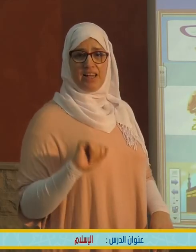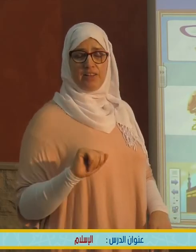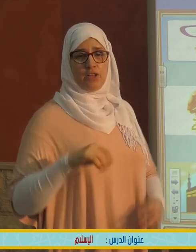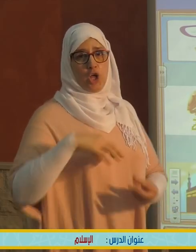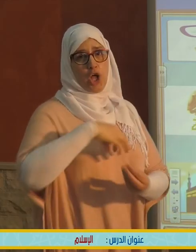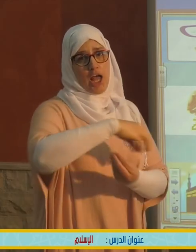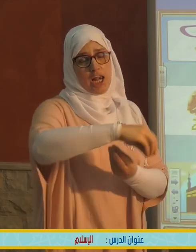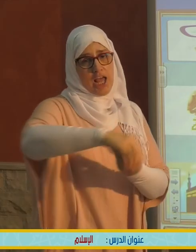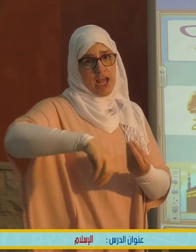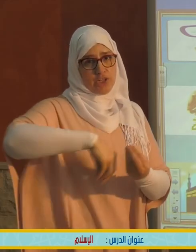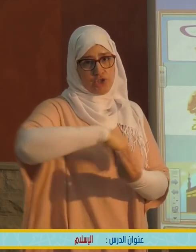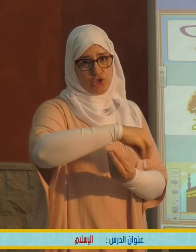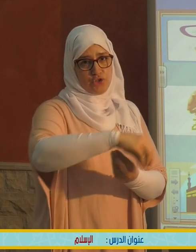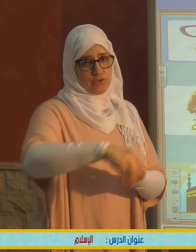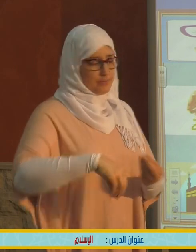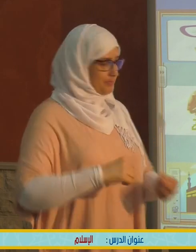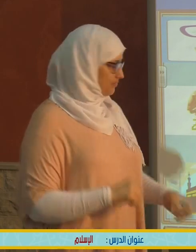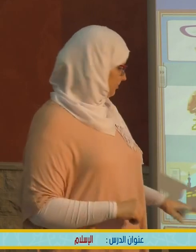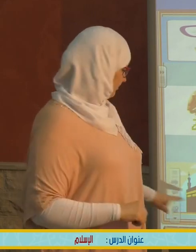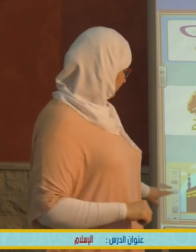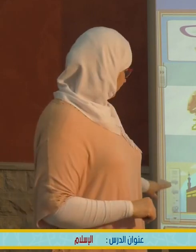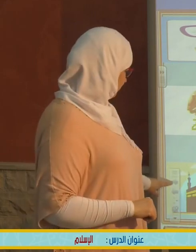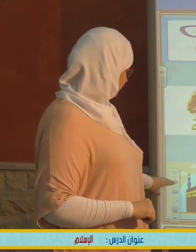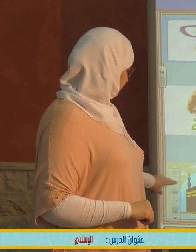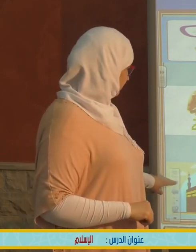خامسا الحج.